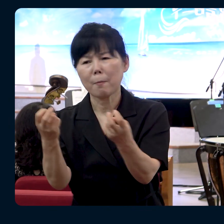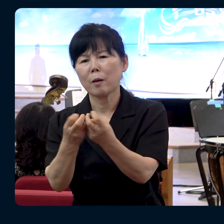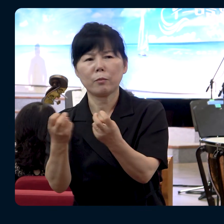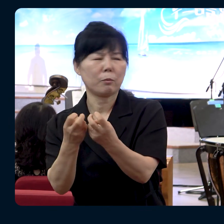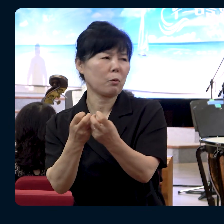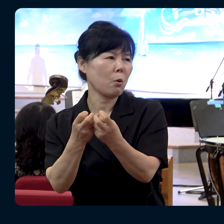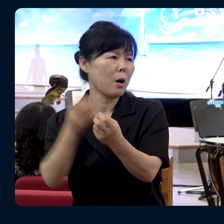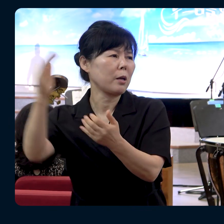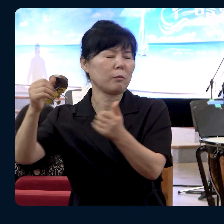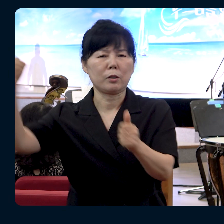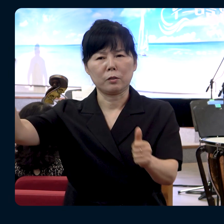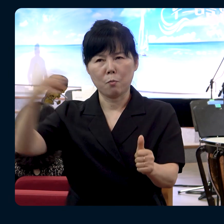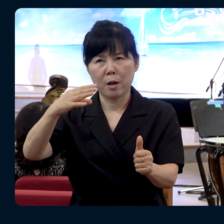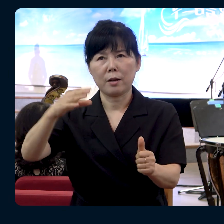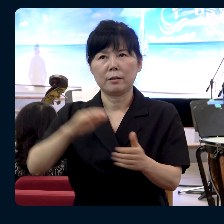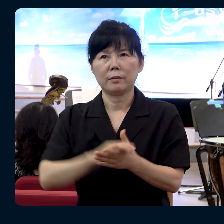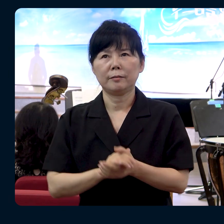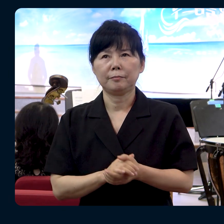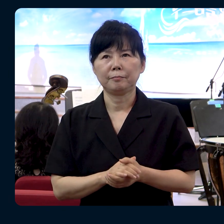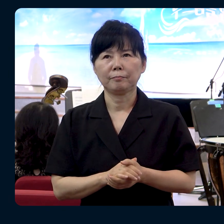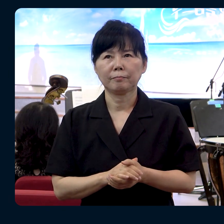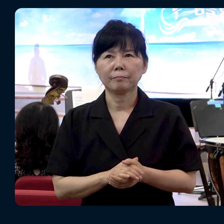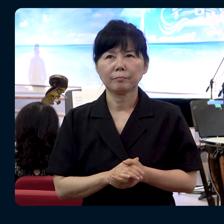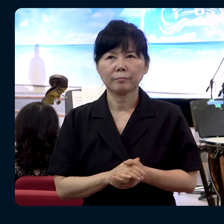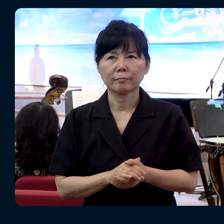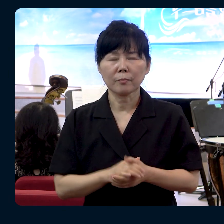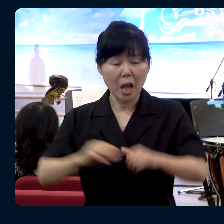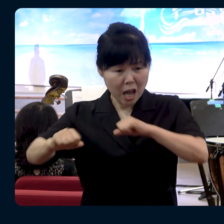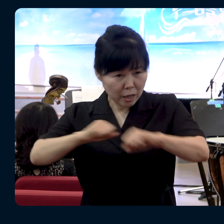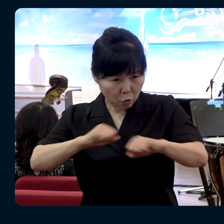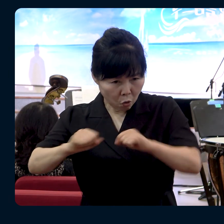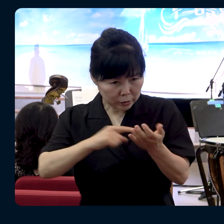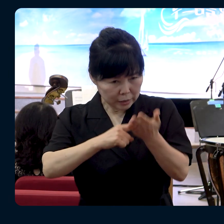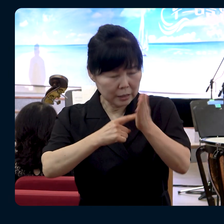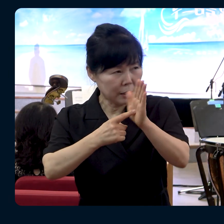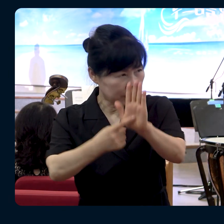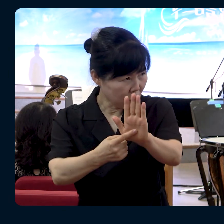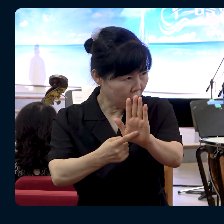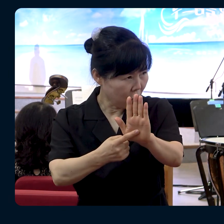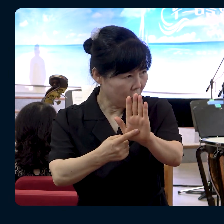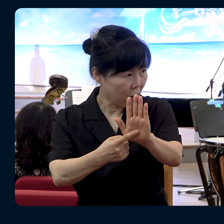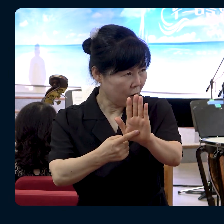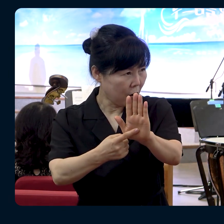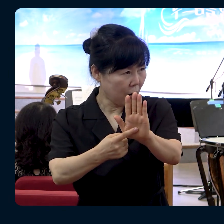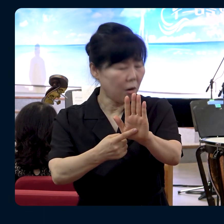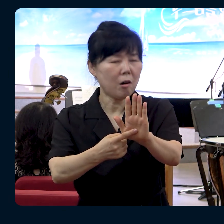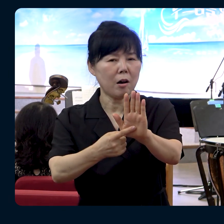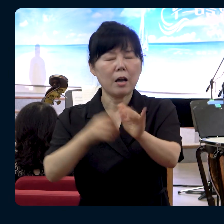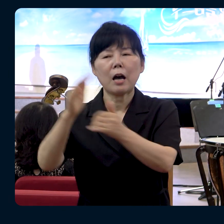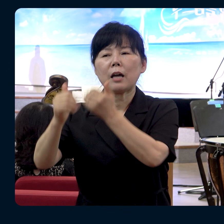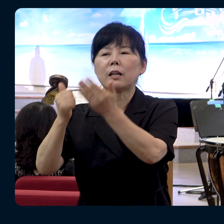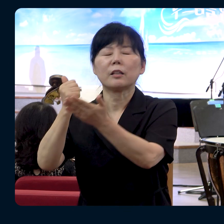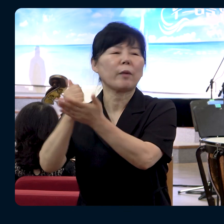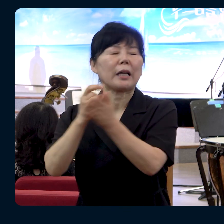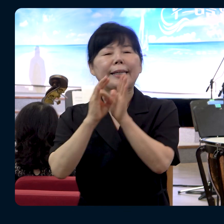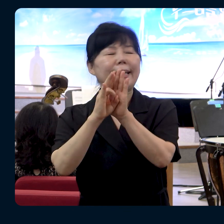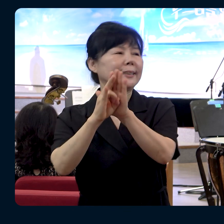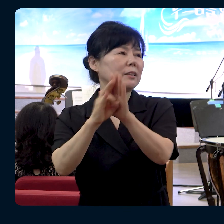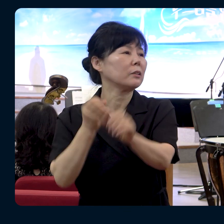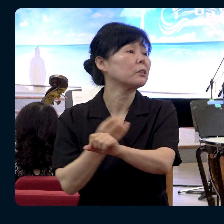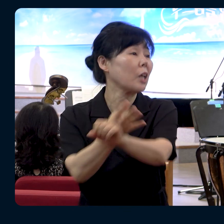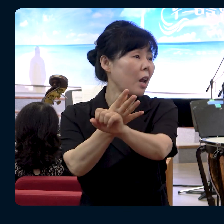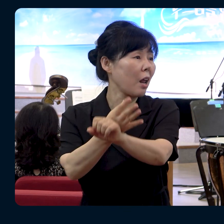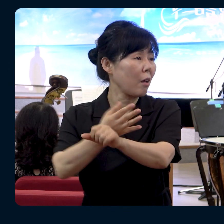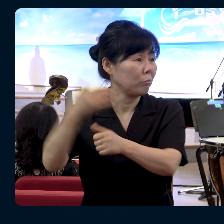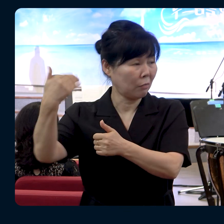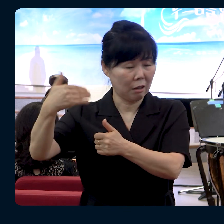선포를. 또 뭐 이렇게 행위예술 같이 어떤 행위를 통해서 또 그런 일, 하나님의 말씀을 선포하는 에스겔인데,